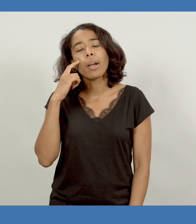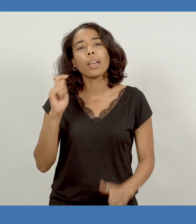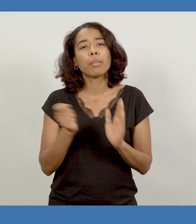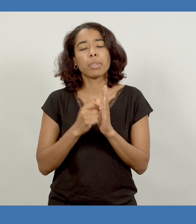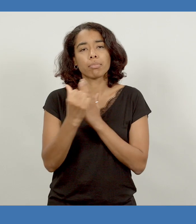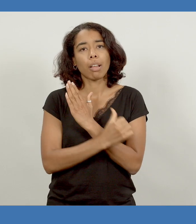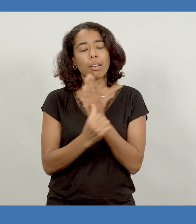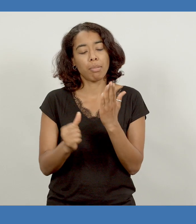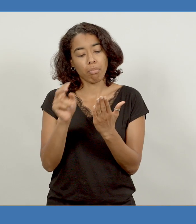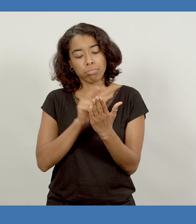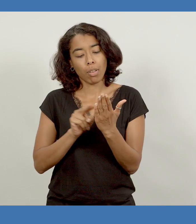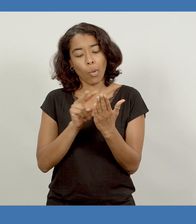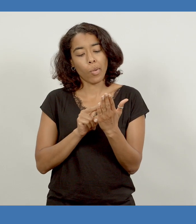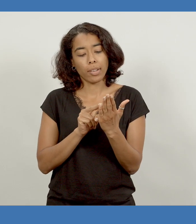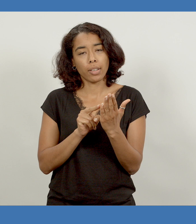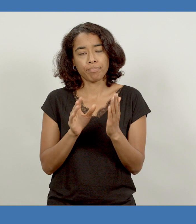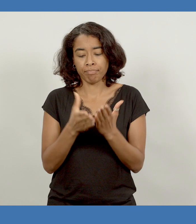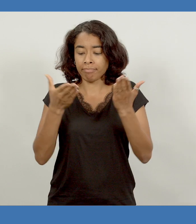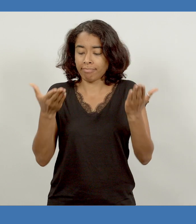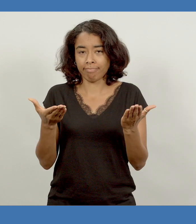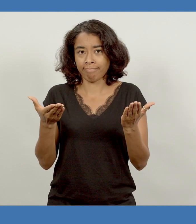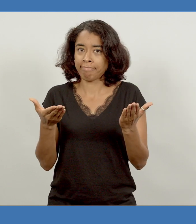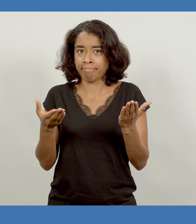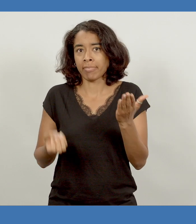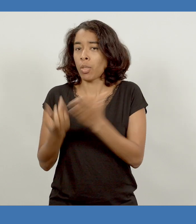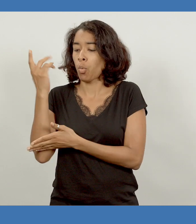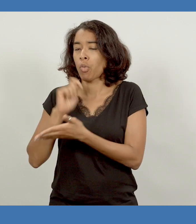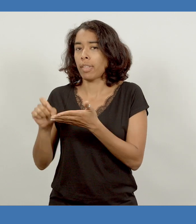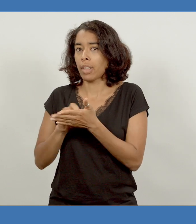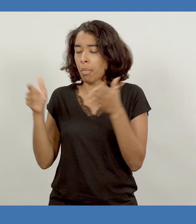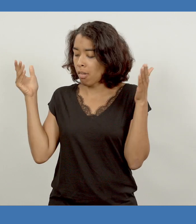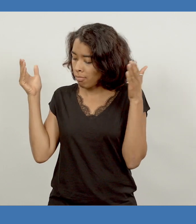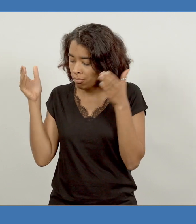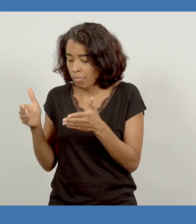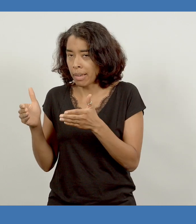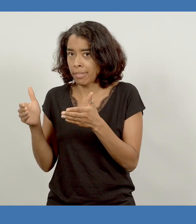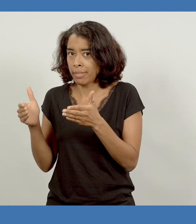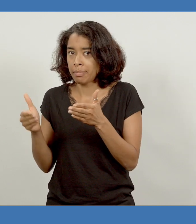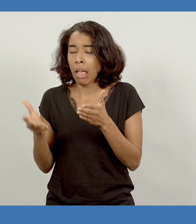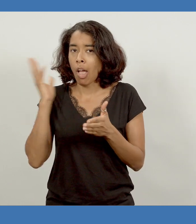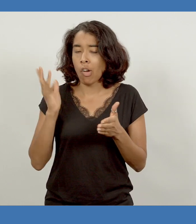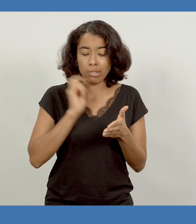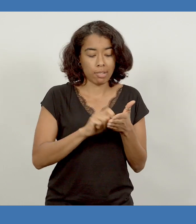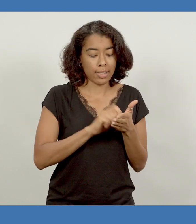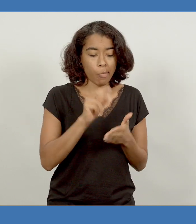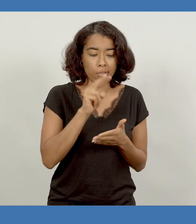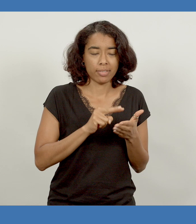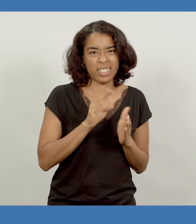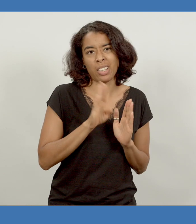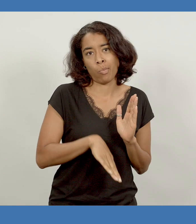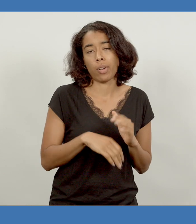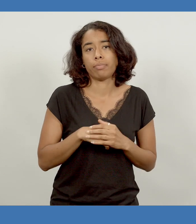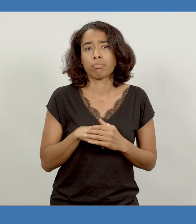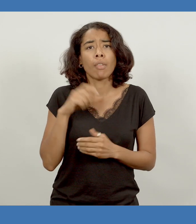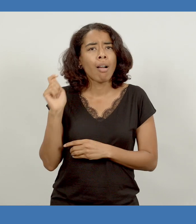Avez-vous déjà remarqué que lorsque nous lisons la Bible, nous avons tendance à davantage nous focaliser sur le Nouveau Testament que